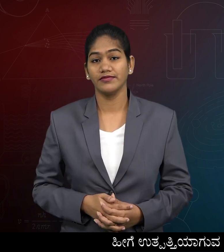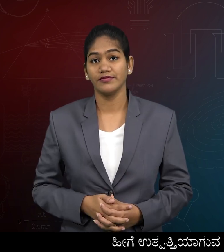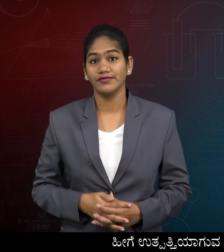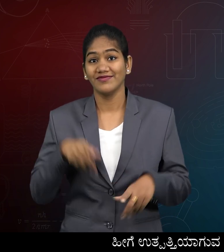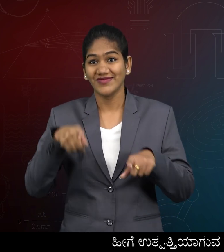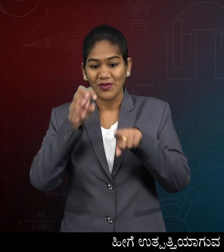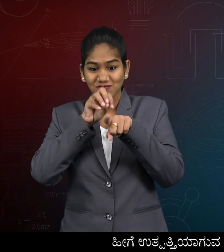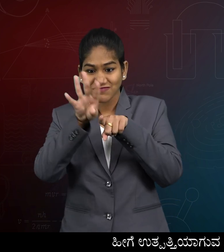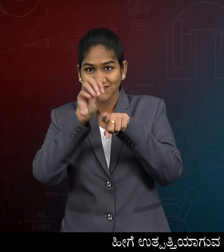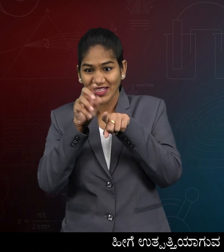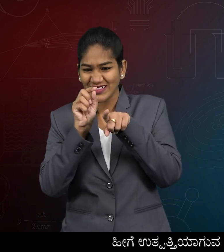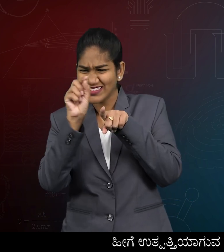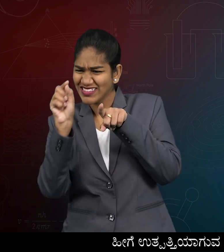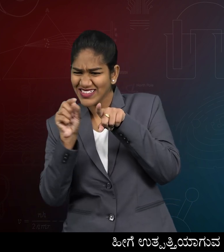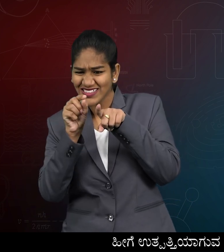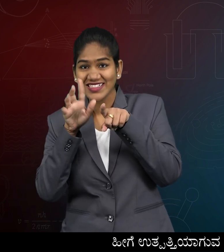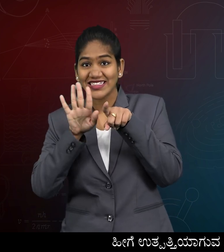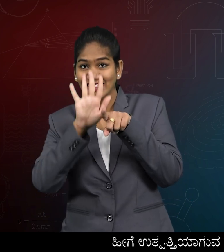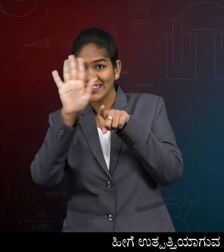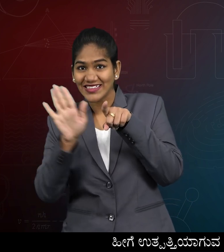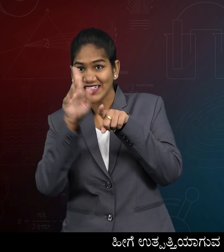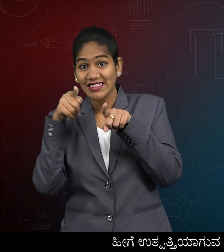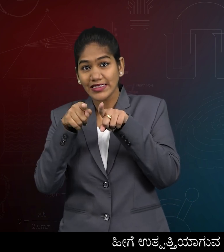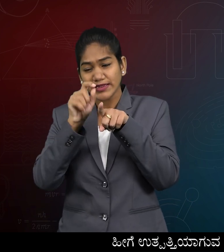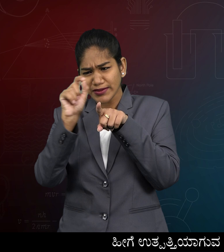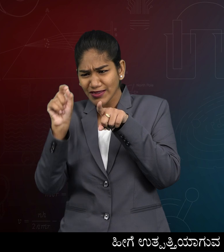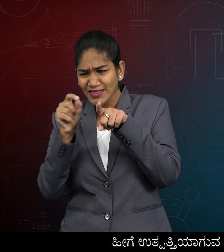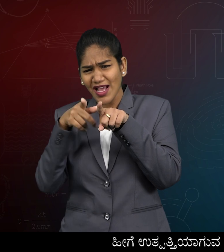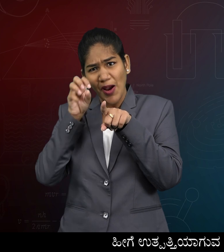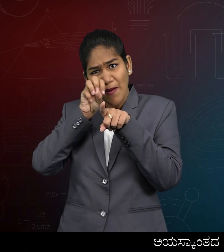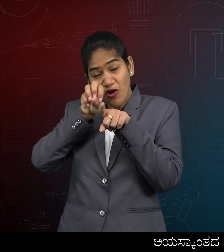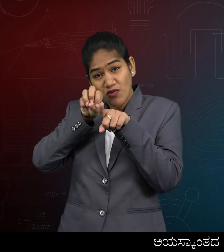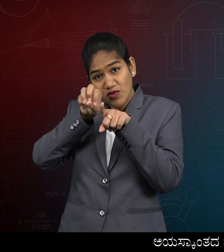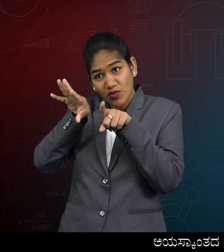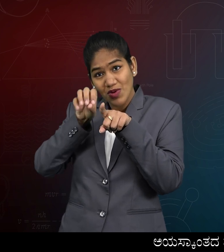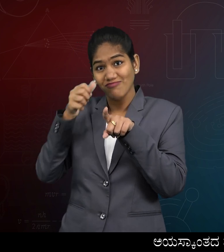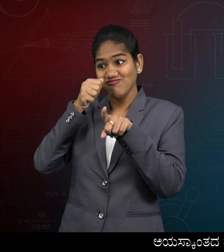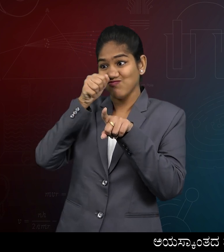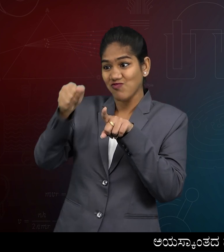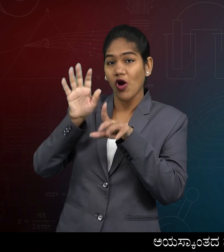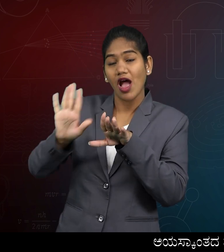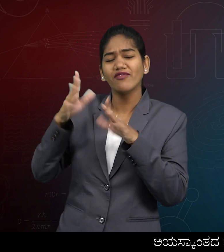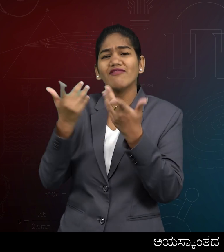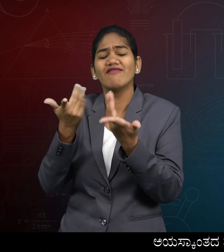ಹೀಗೆ ಉತ್ಪತ್ತಿಯಾಗುವ ಕ್ಷೇತ್ರವು ವಾಹಕದ ಬಳಿ ಇರಿಸಲಾಗಿರುವ ಆಯಸ್ಕಾಂತದ ಮೇಲೆ ಬಲವನ್ನು